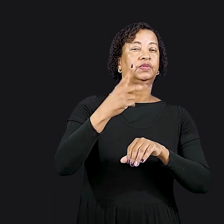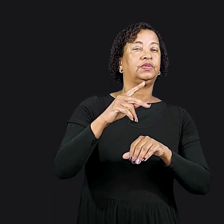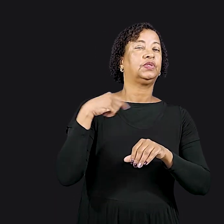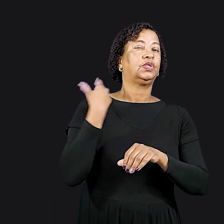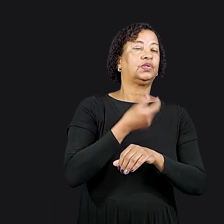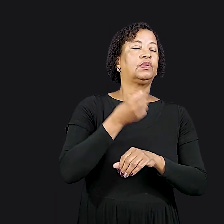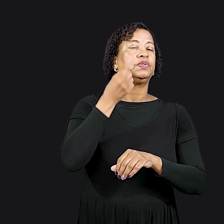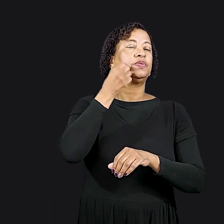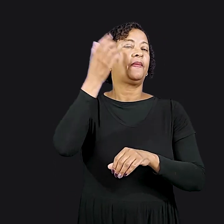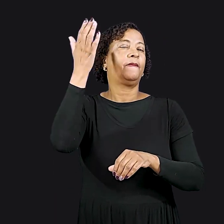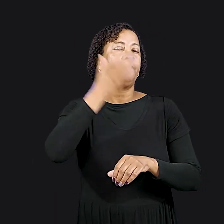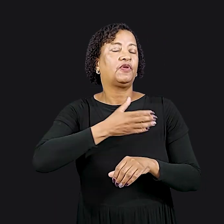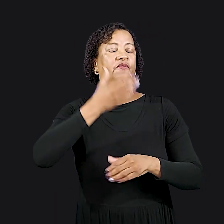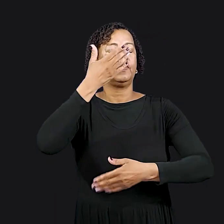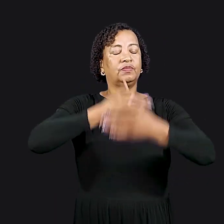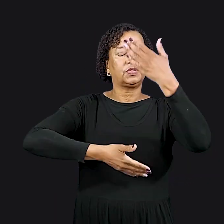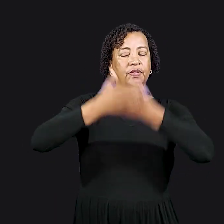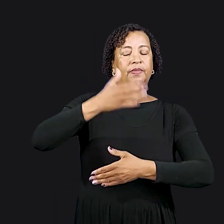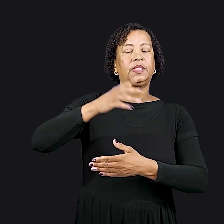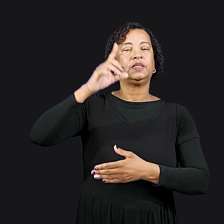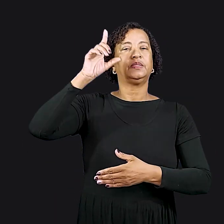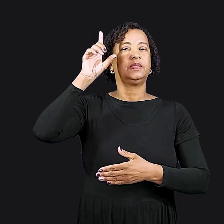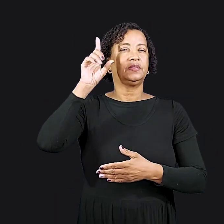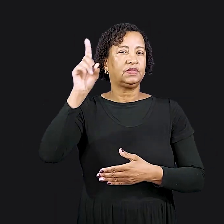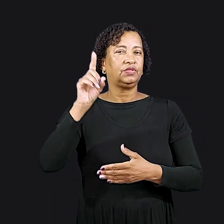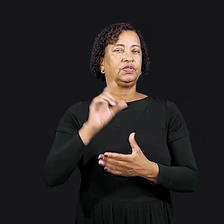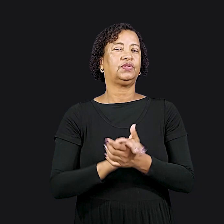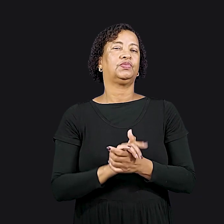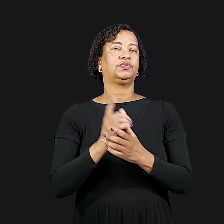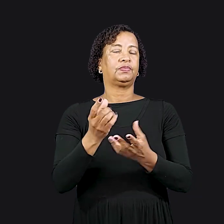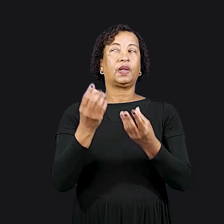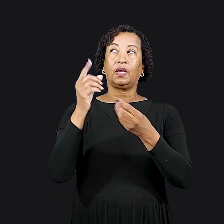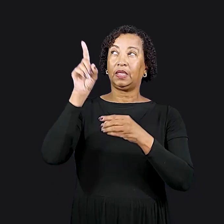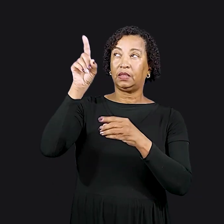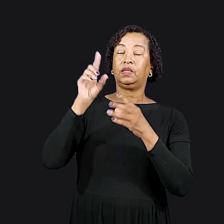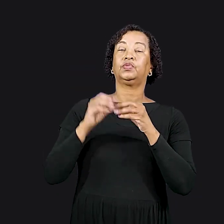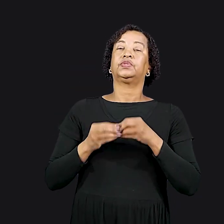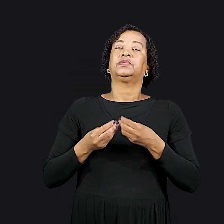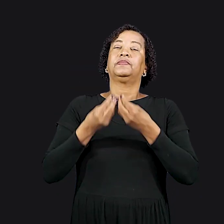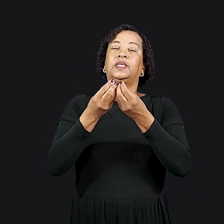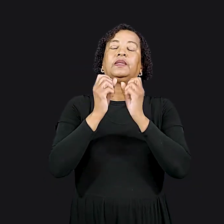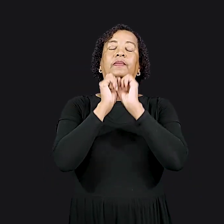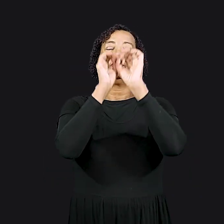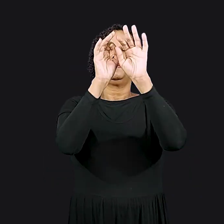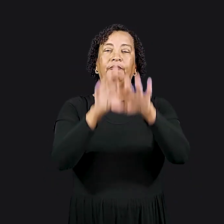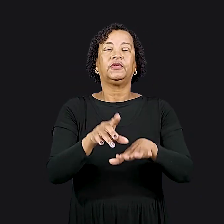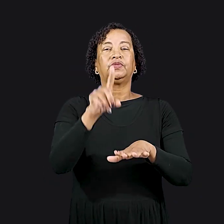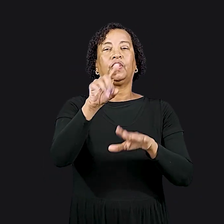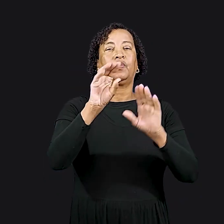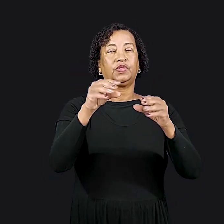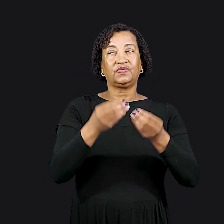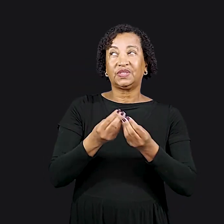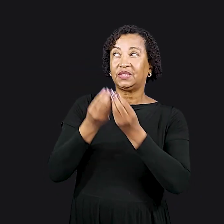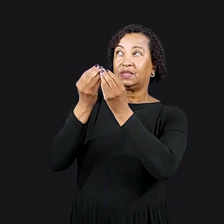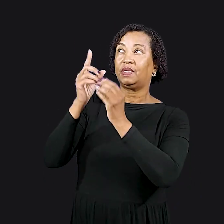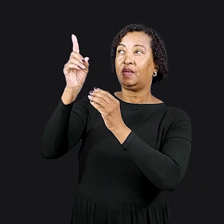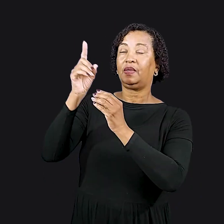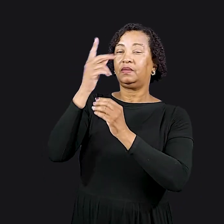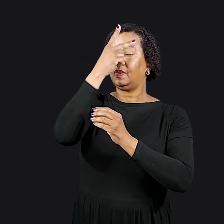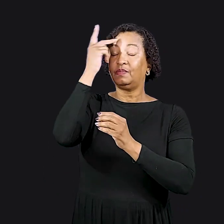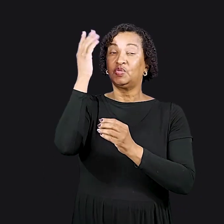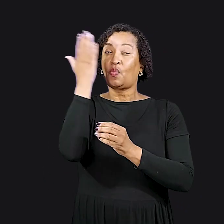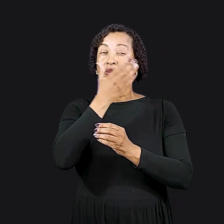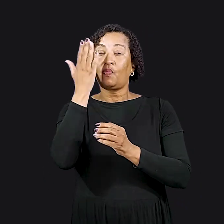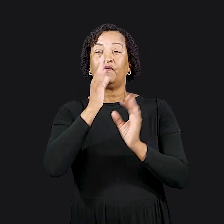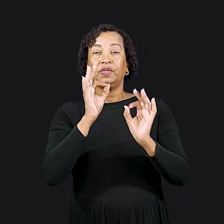a presença de Deus. O seu Pai Celestial está lá para recompensá-lo quando você oferta a Ele e ninguém vê.